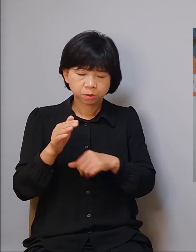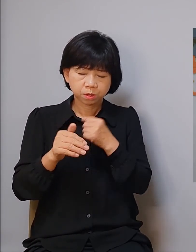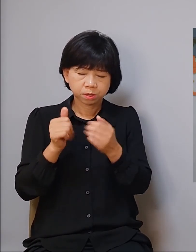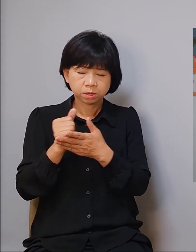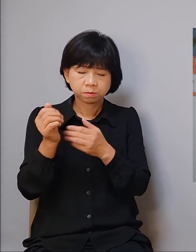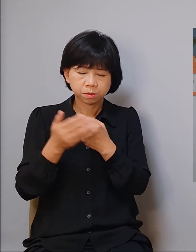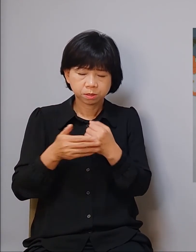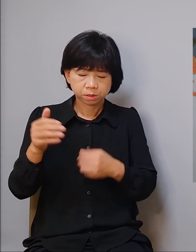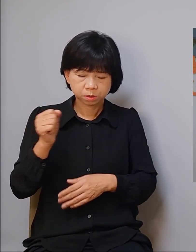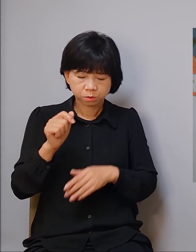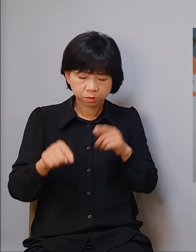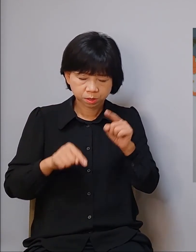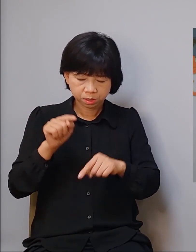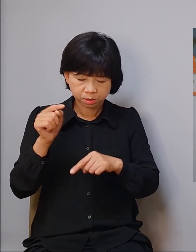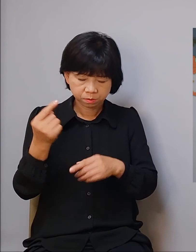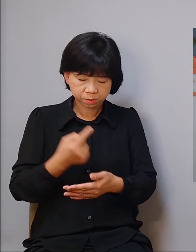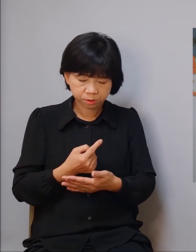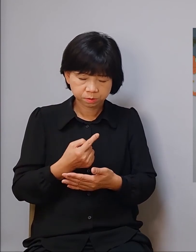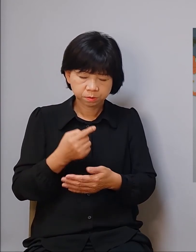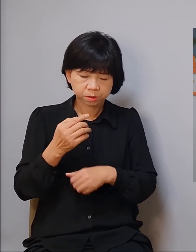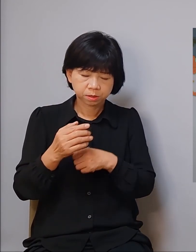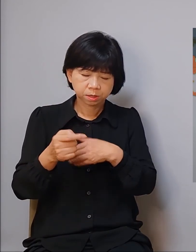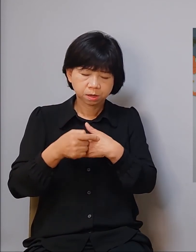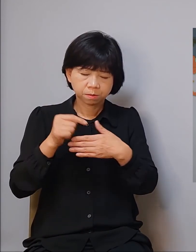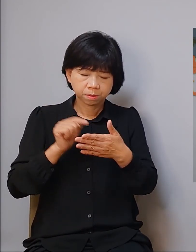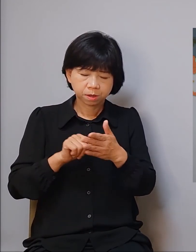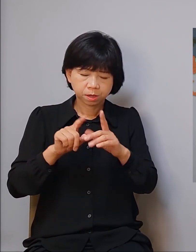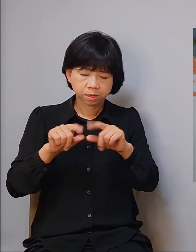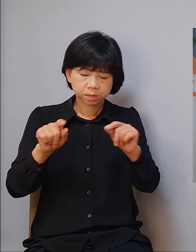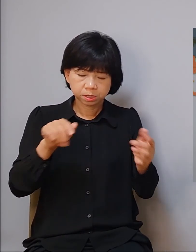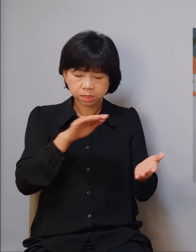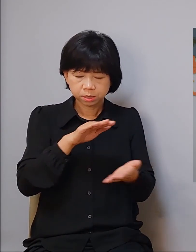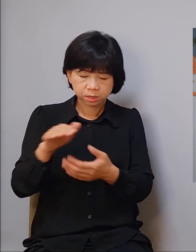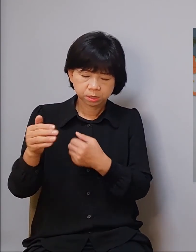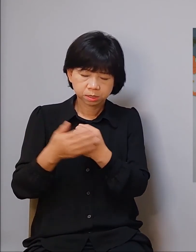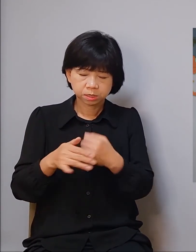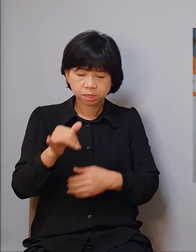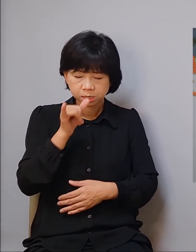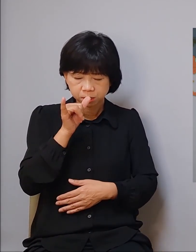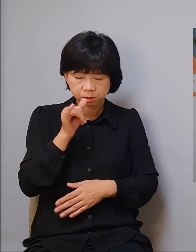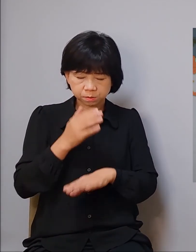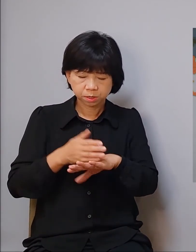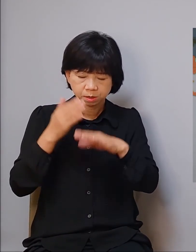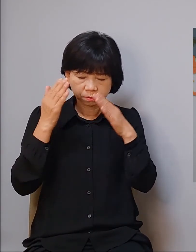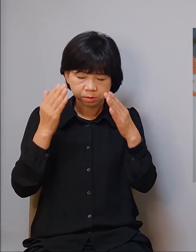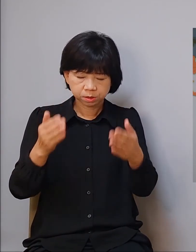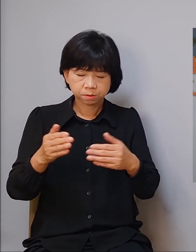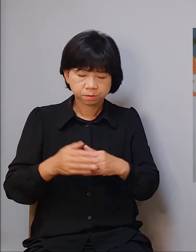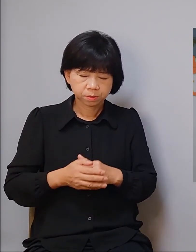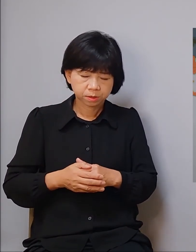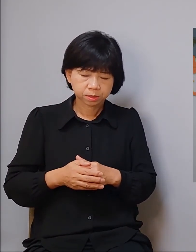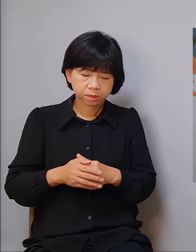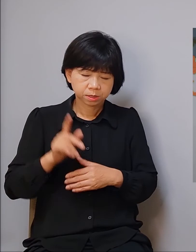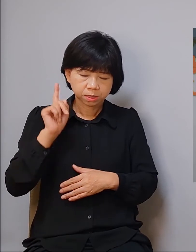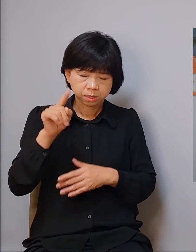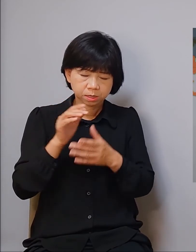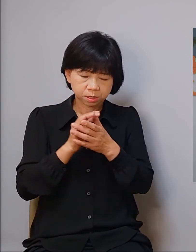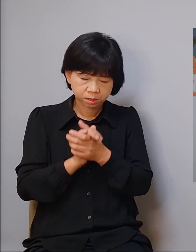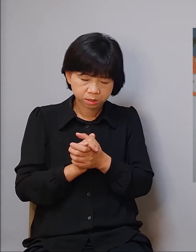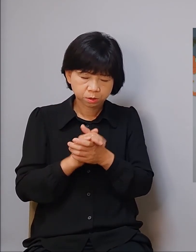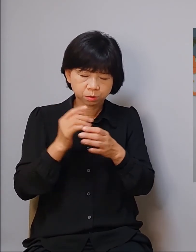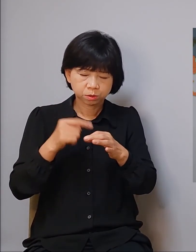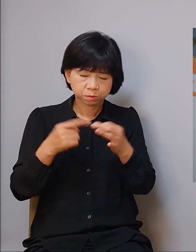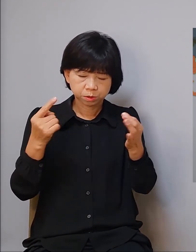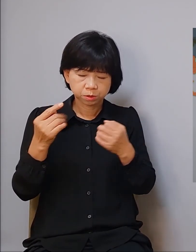하나님의 은혜로 달려왔습니다. 마을 잔치도 은혜롭게 하게 해주셔서 감사합니다. 내일 기도